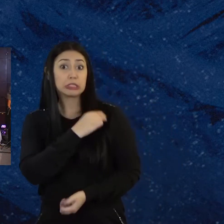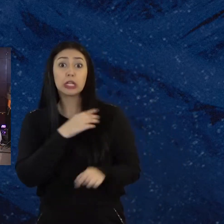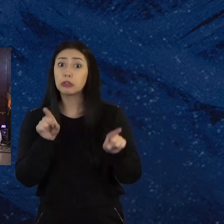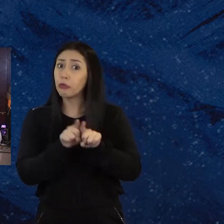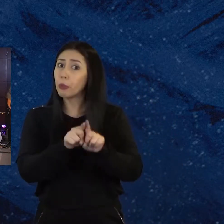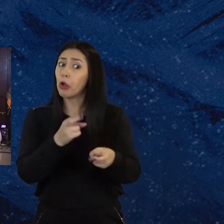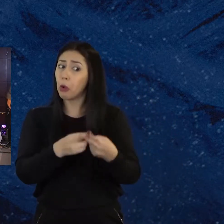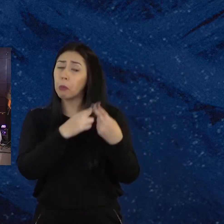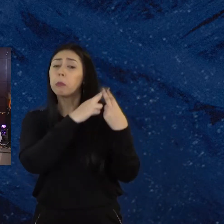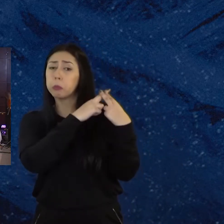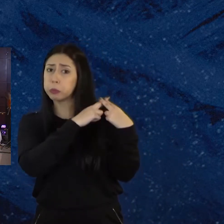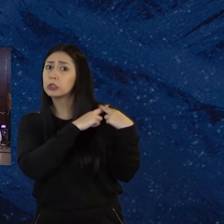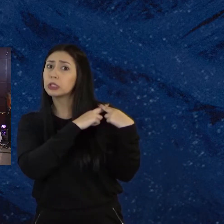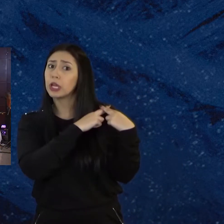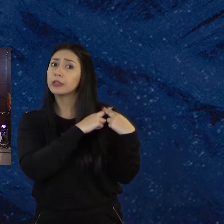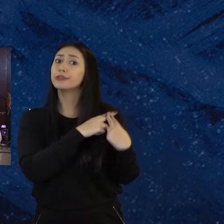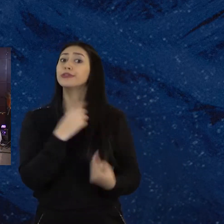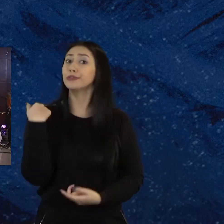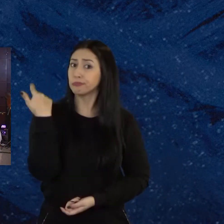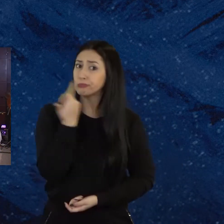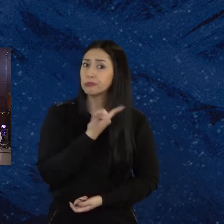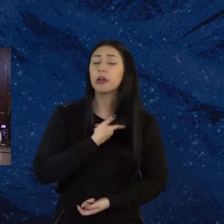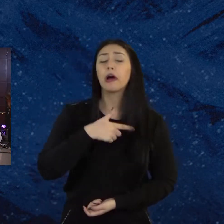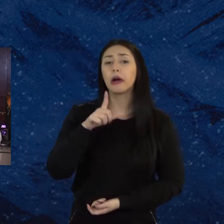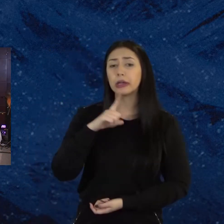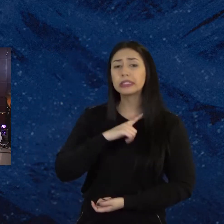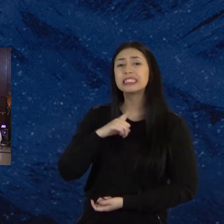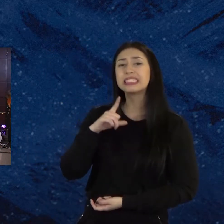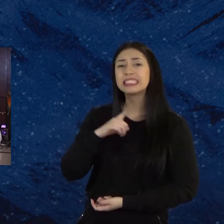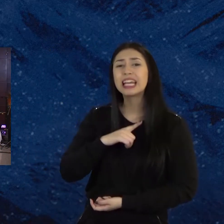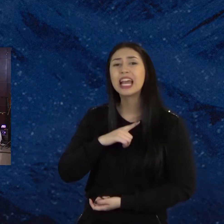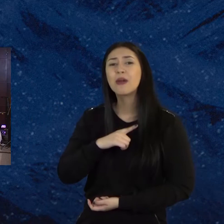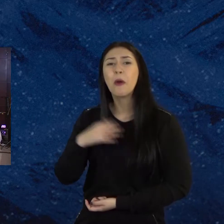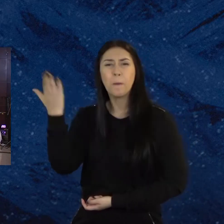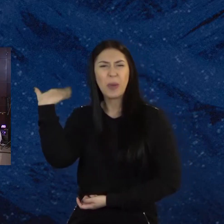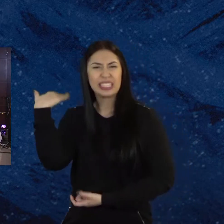vida difundir, e de Deus o plano a se